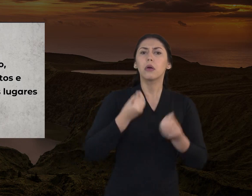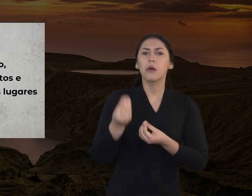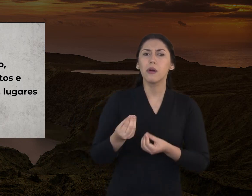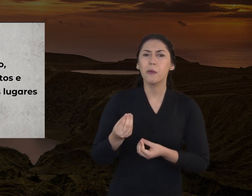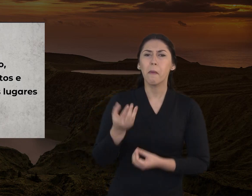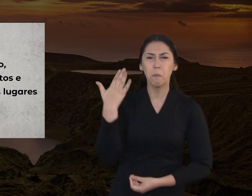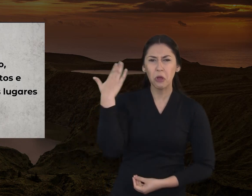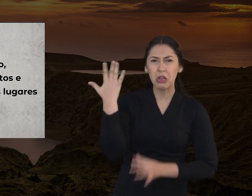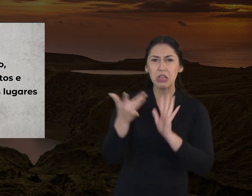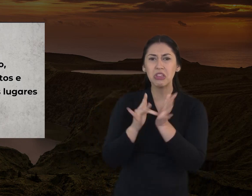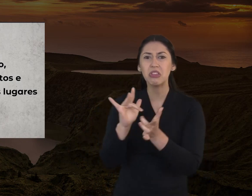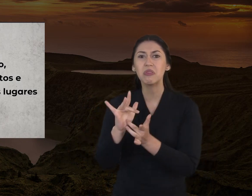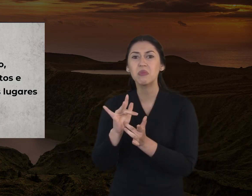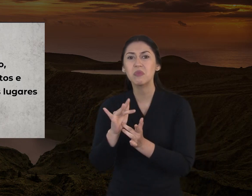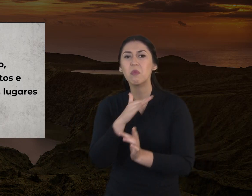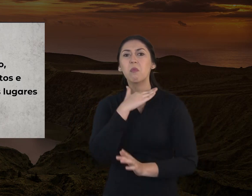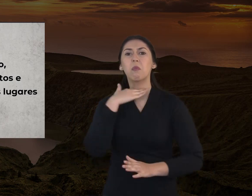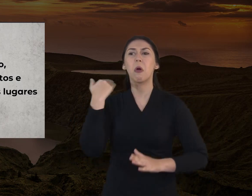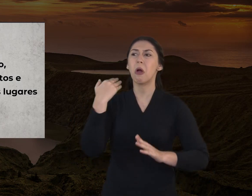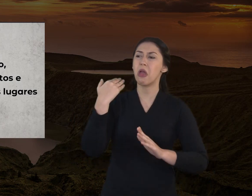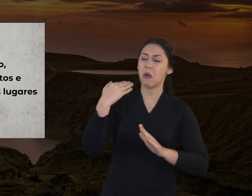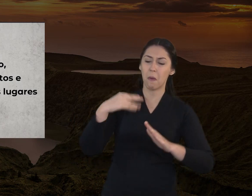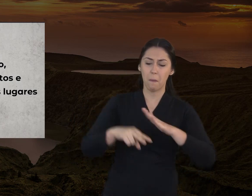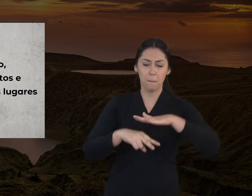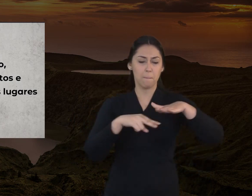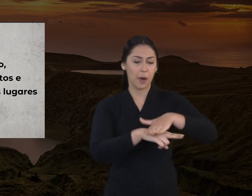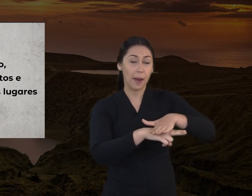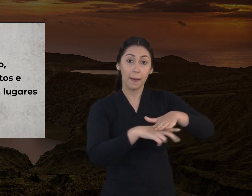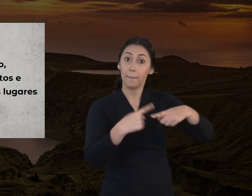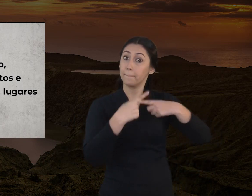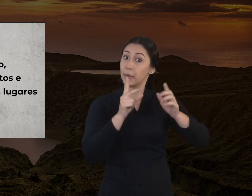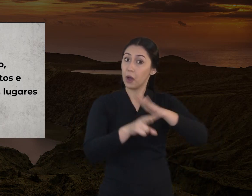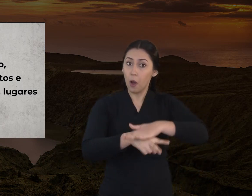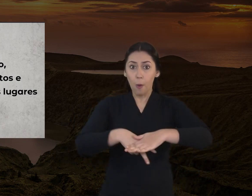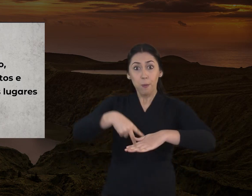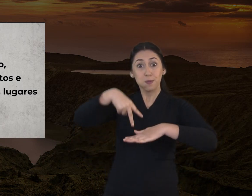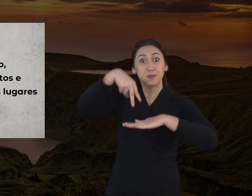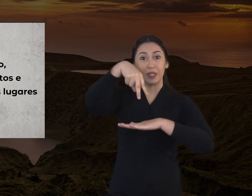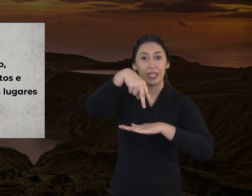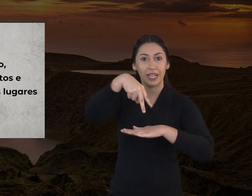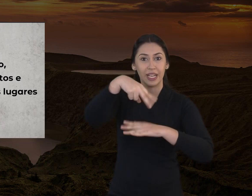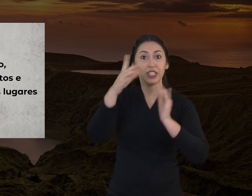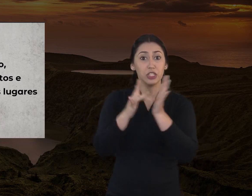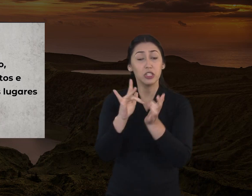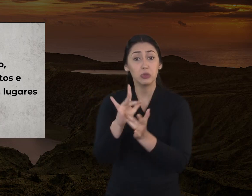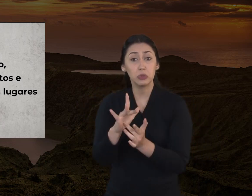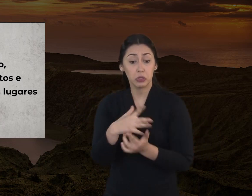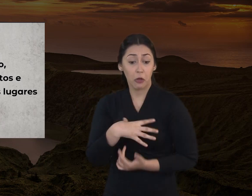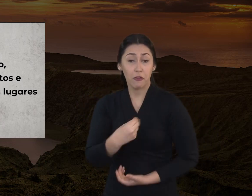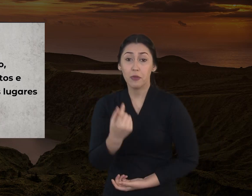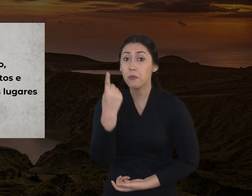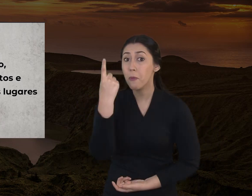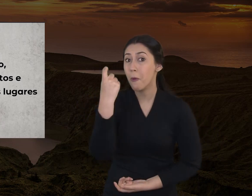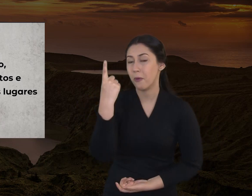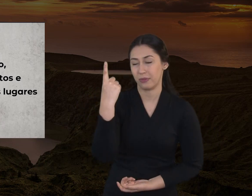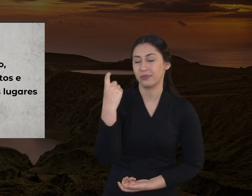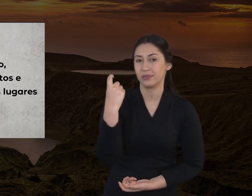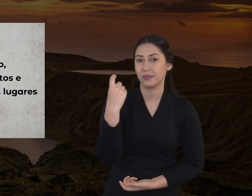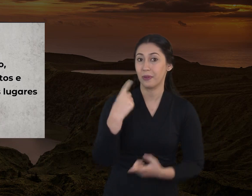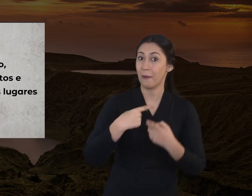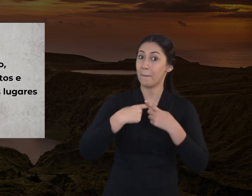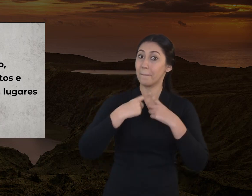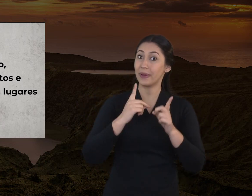ressuscitando dentre os mortos. Ele, que era o Filho unigênito de Deus, Deus